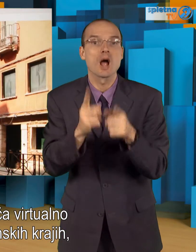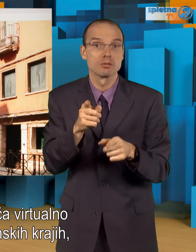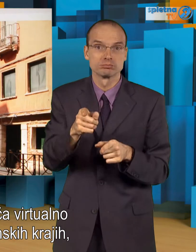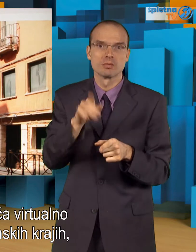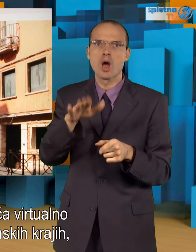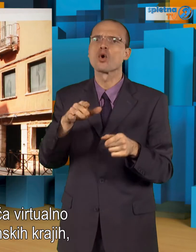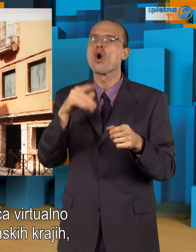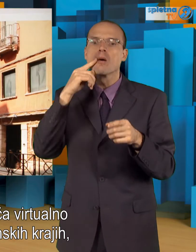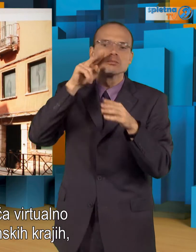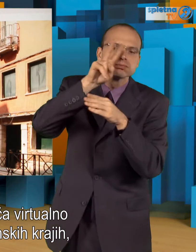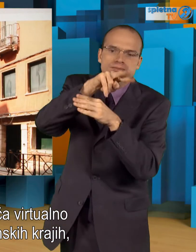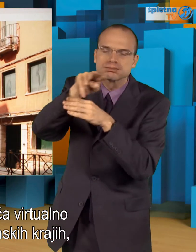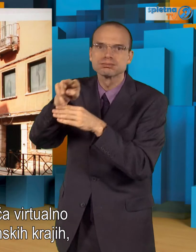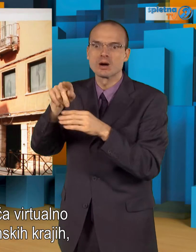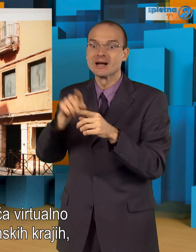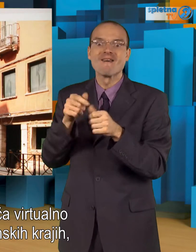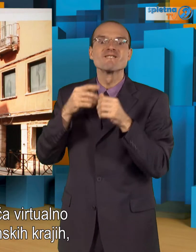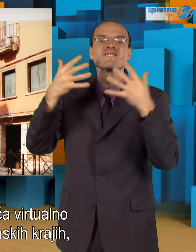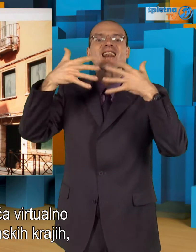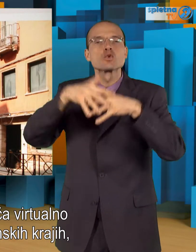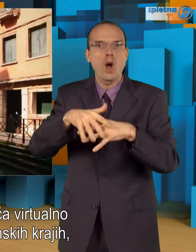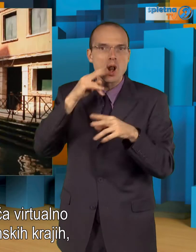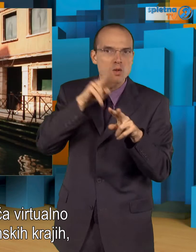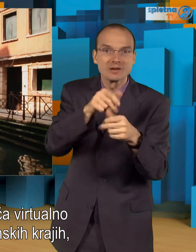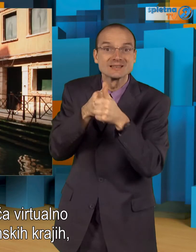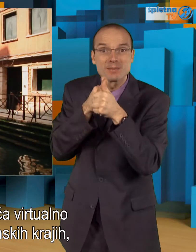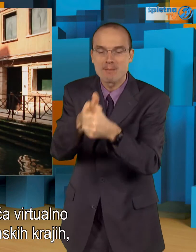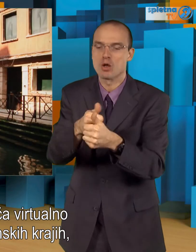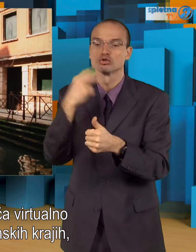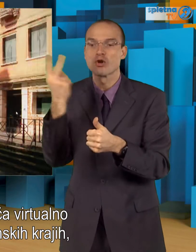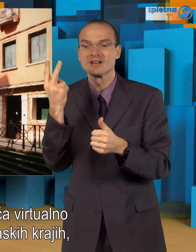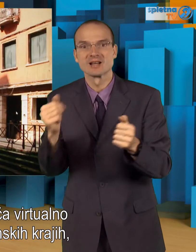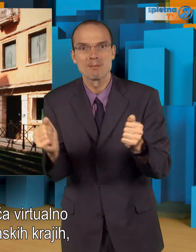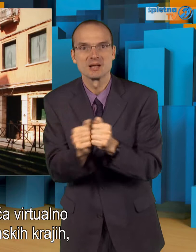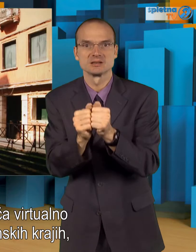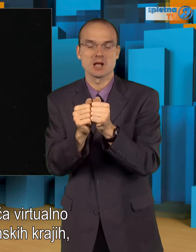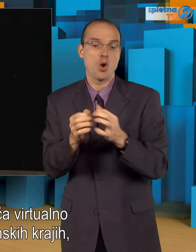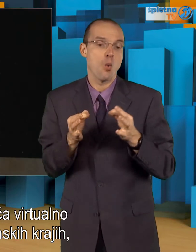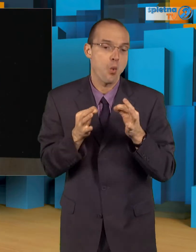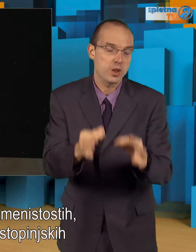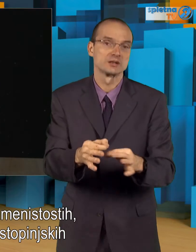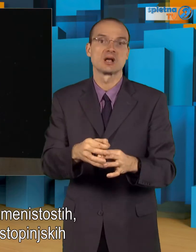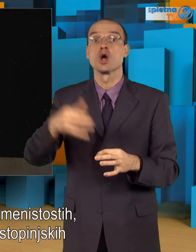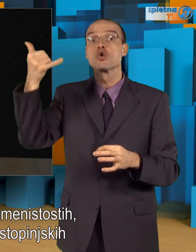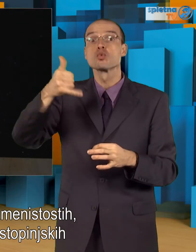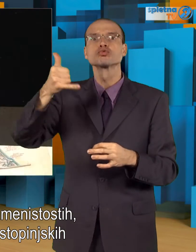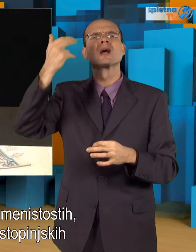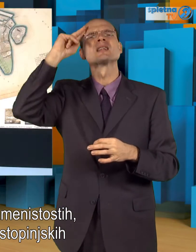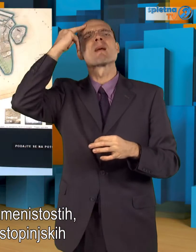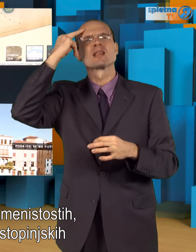sprehajanje po slovenskih krajih, ulicah in turističnih znamenitostih, ki so na ogled v 360-stopinjskih